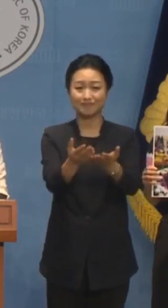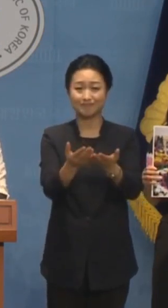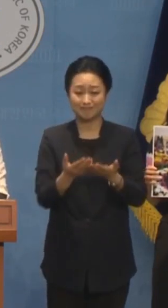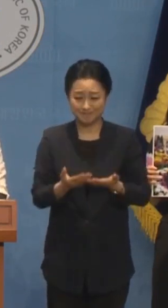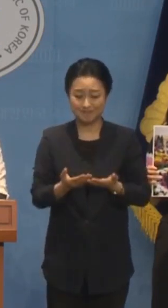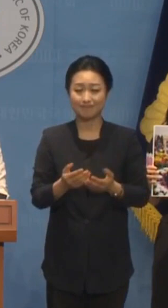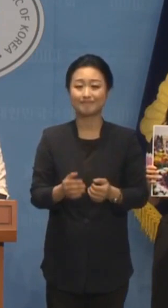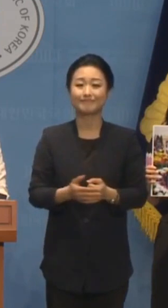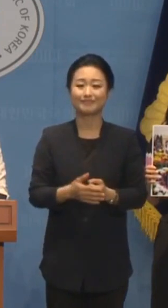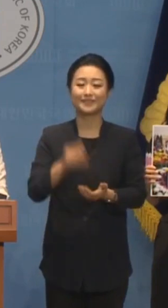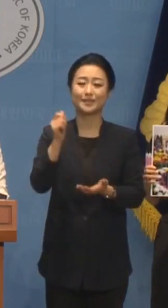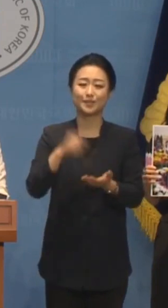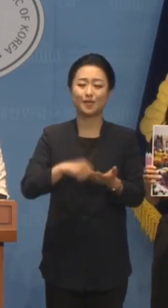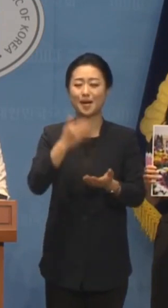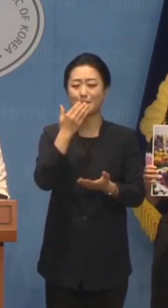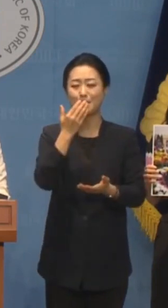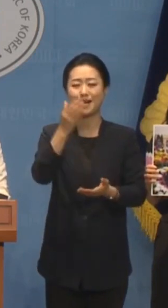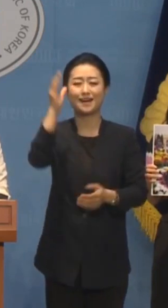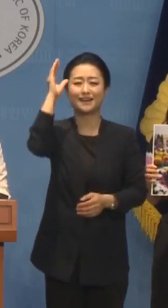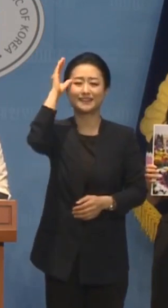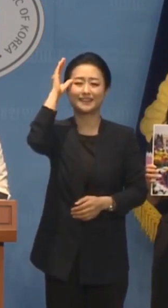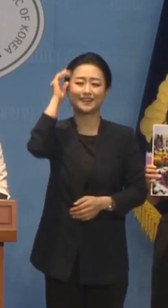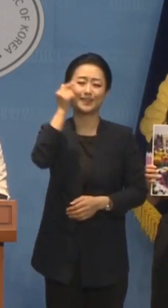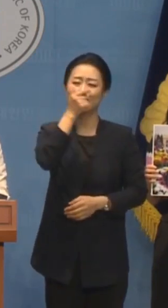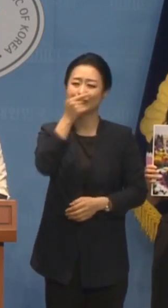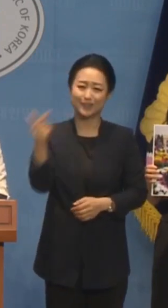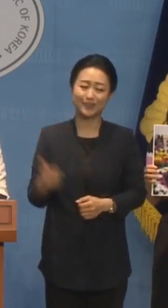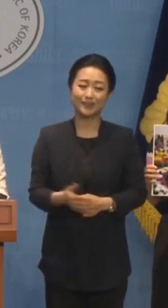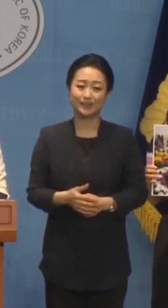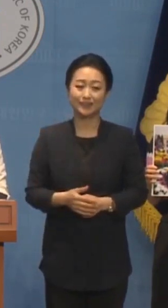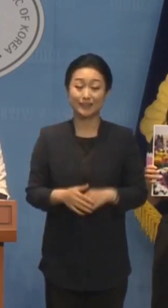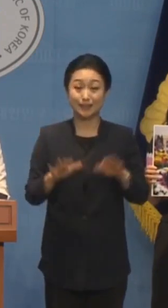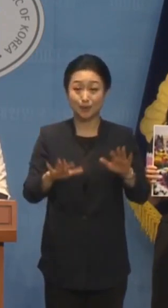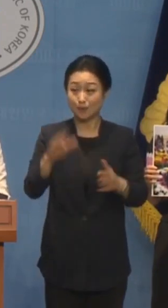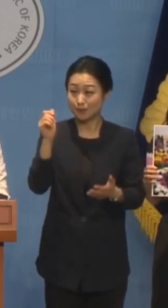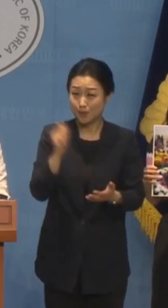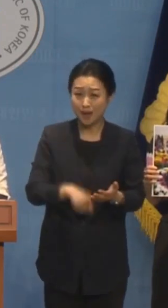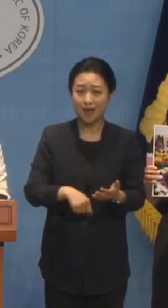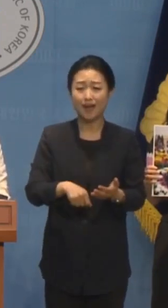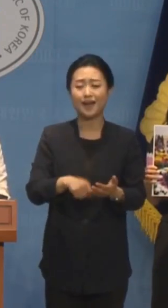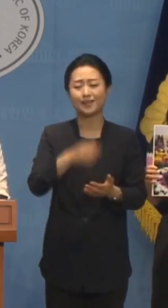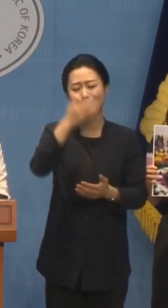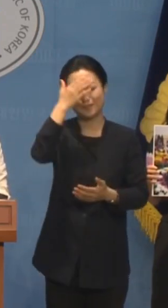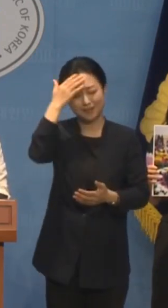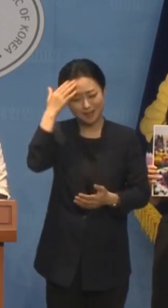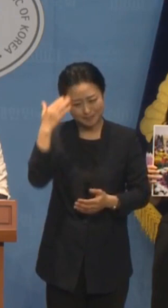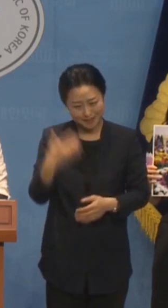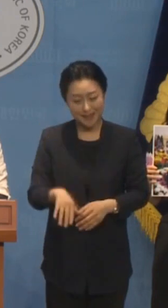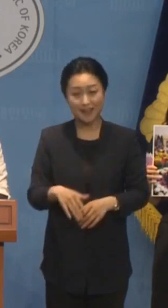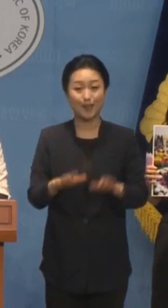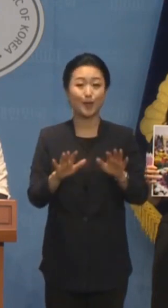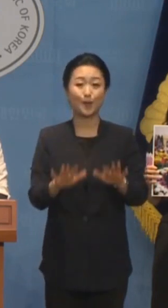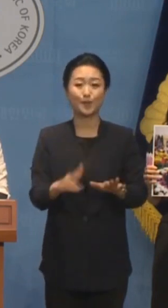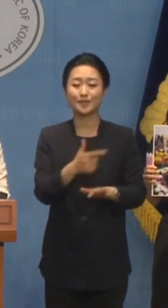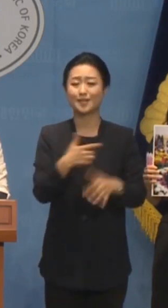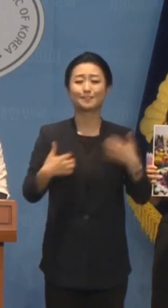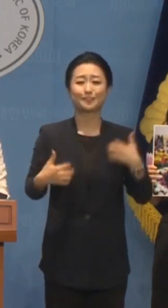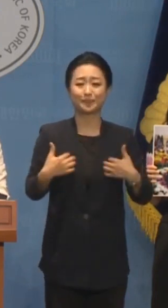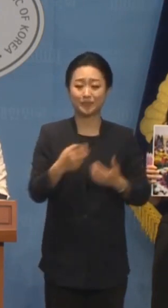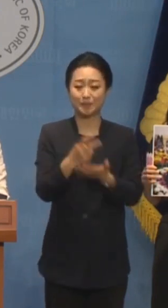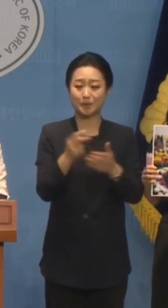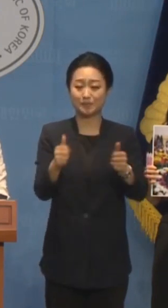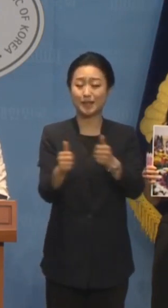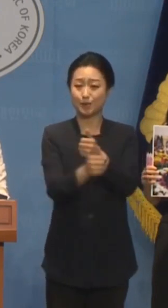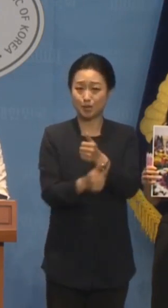만들어서 통과하게 되었습니다. 그래도 이제라 통과되어 너무 다행입니다. 오늘은